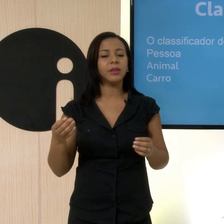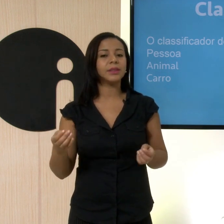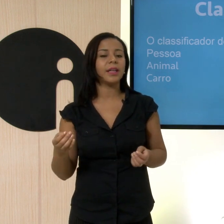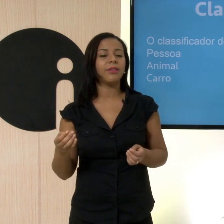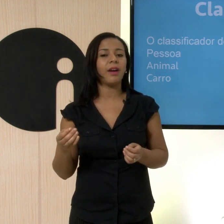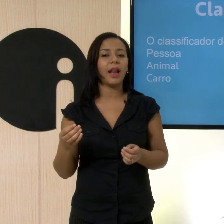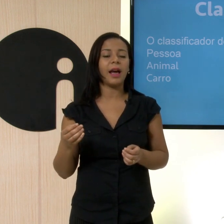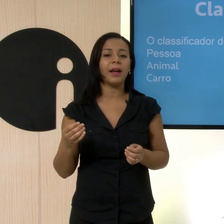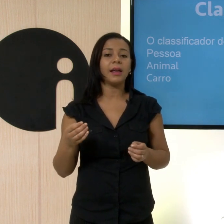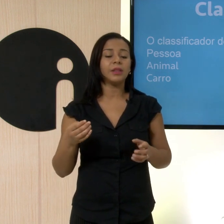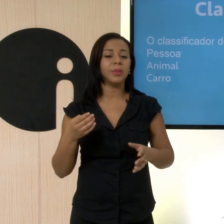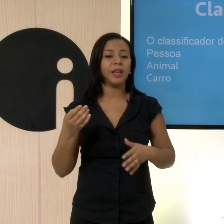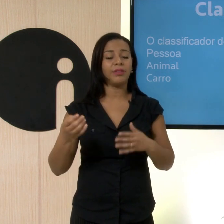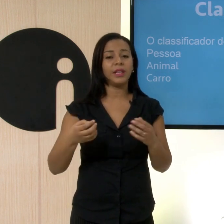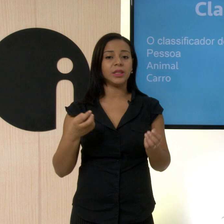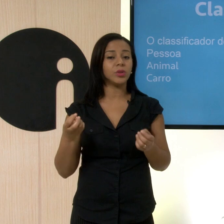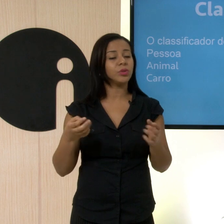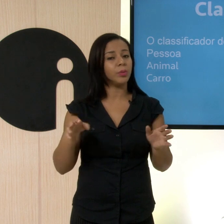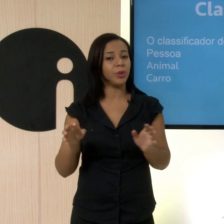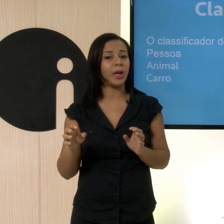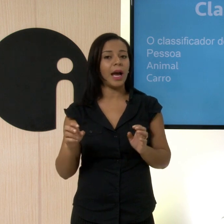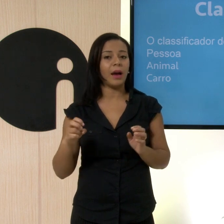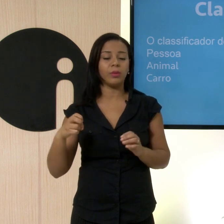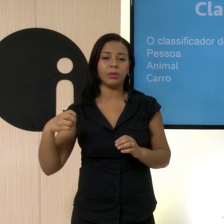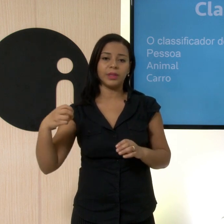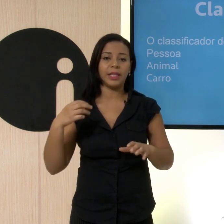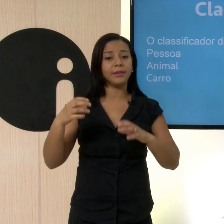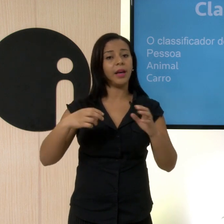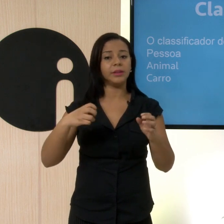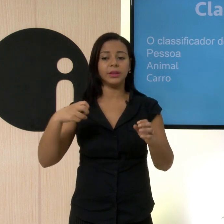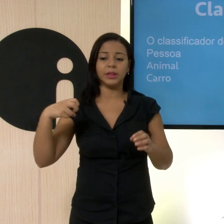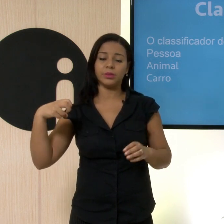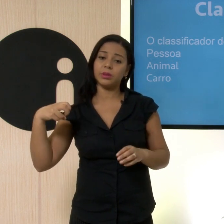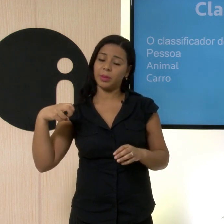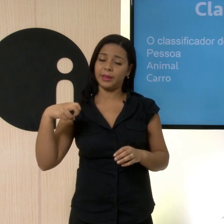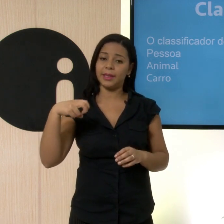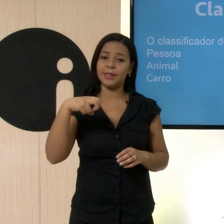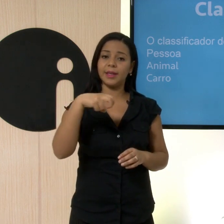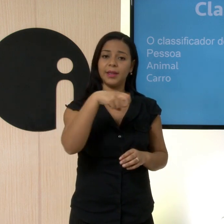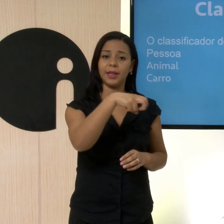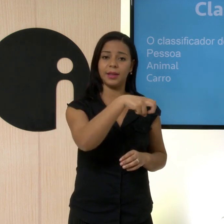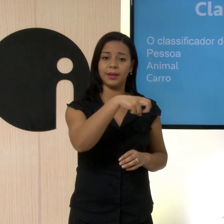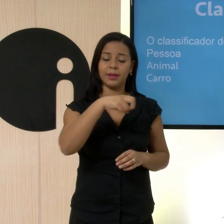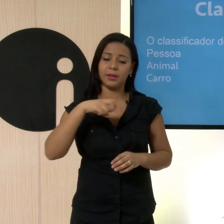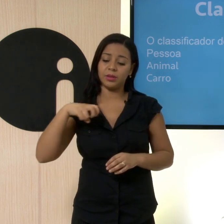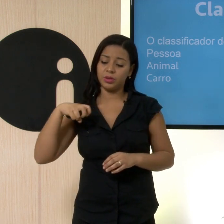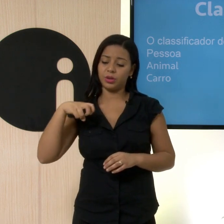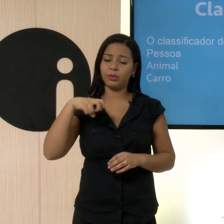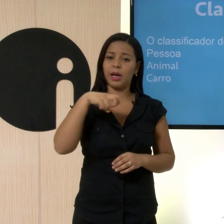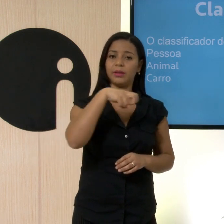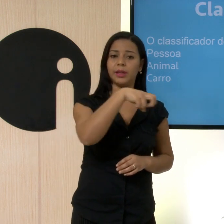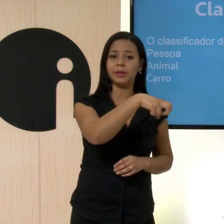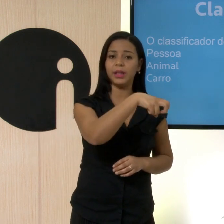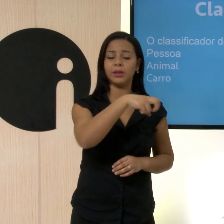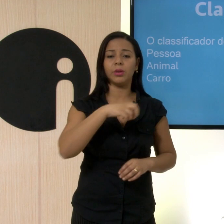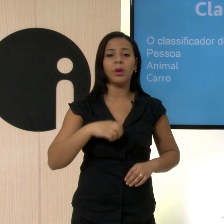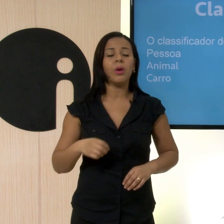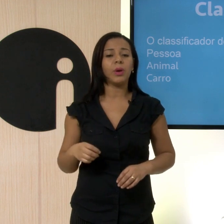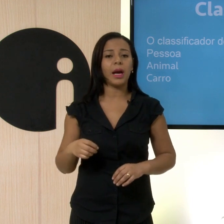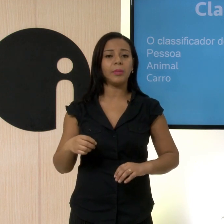quiser falar, me referir sobre o carro, que ele está andando, também tem esse daqui. O carro está andando. O carro